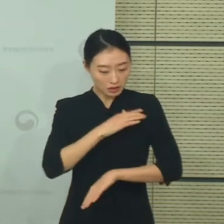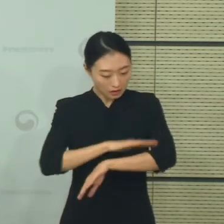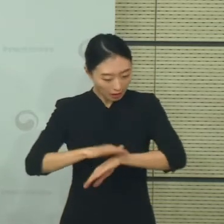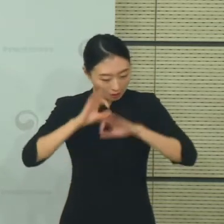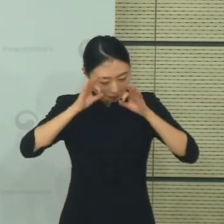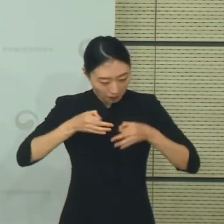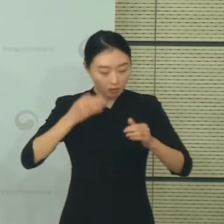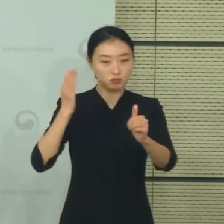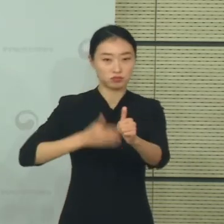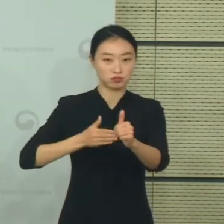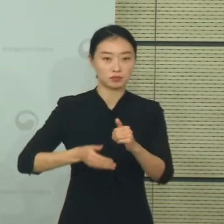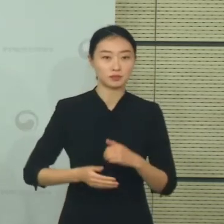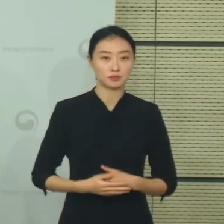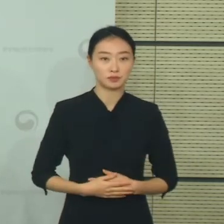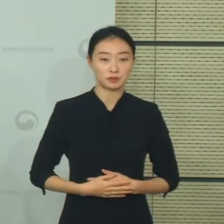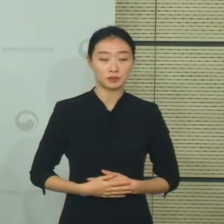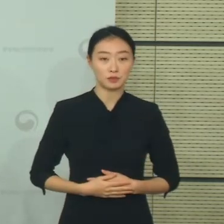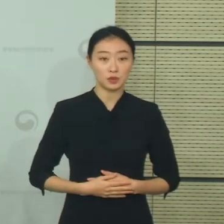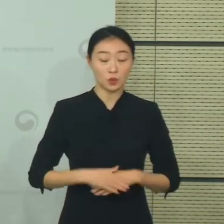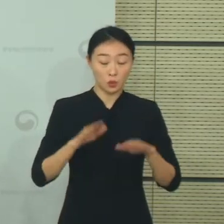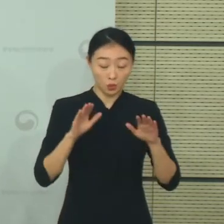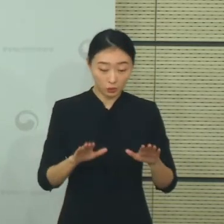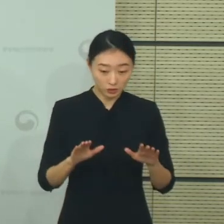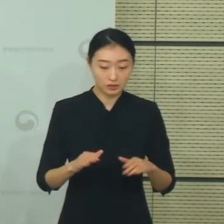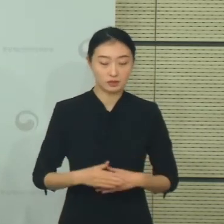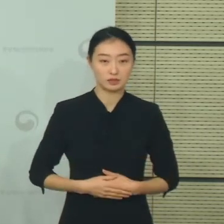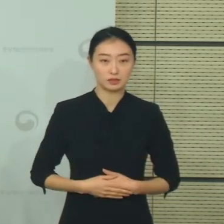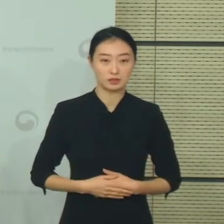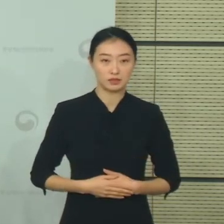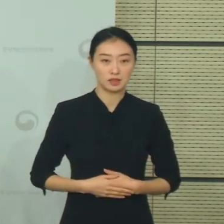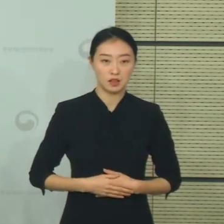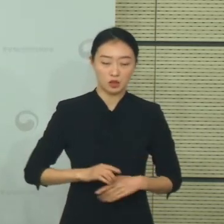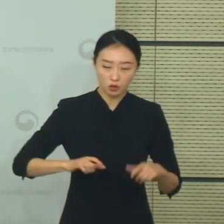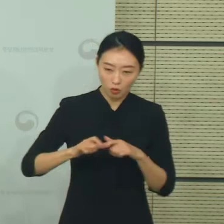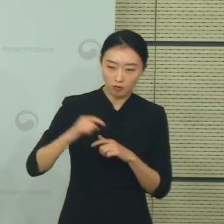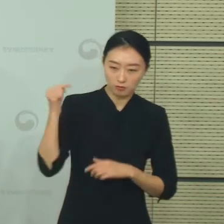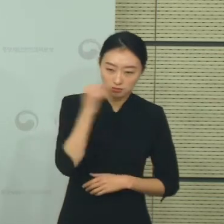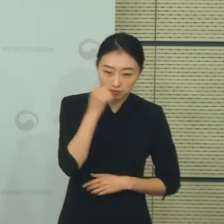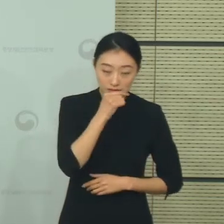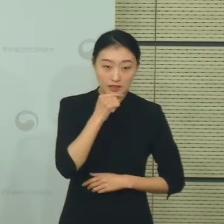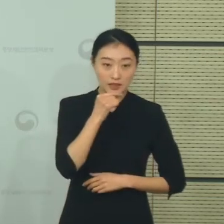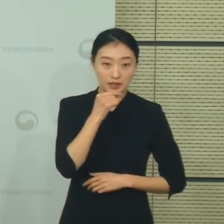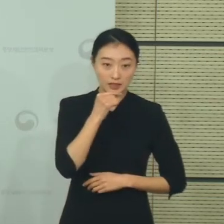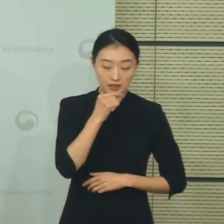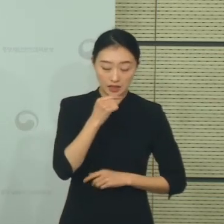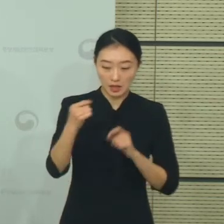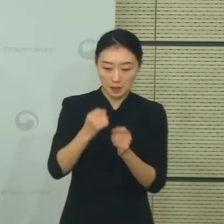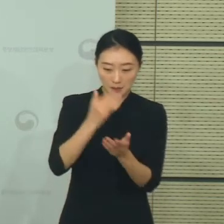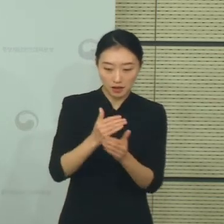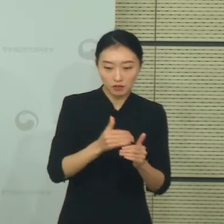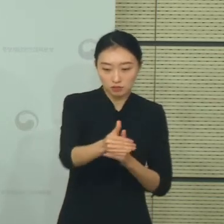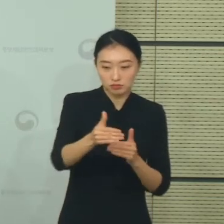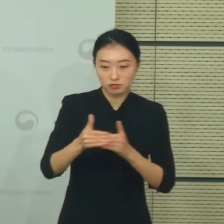당부드립니다. 오늘은 강화된 사회적 거리두기를 실천하기로 한 이틀째입니다.